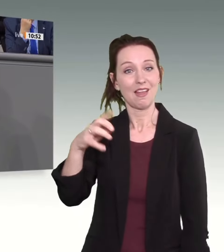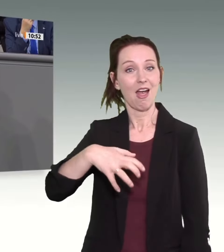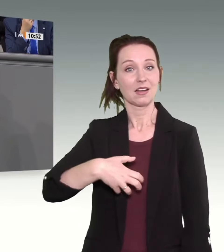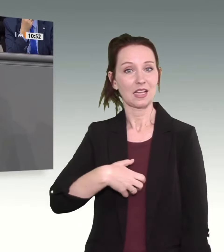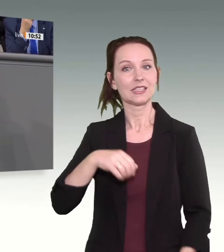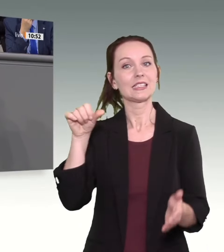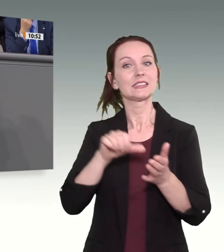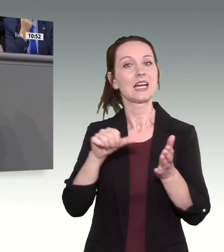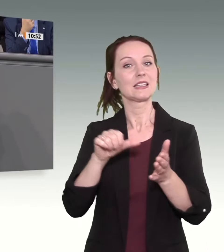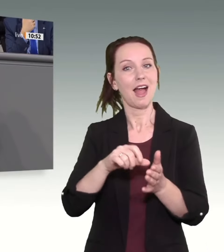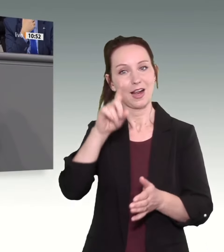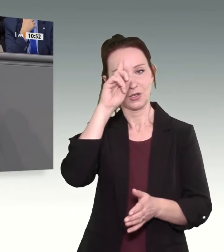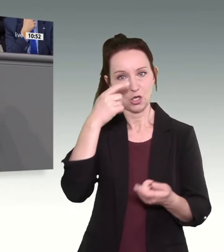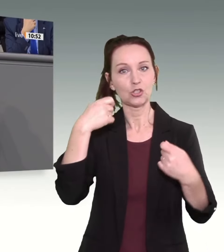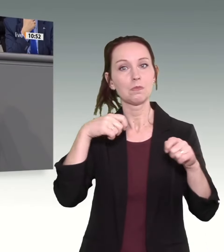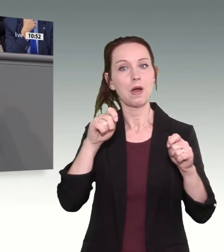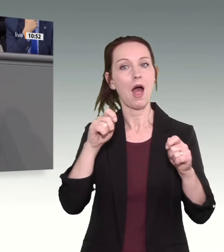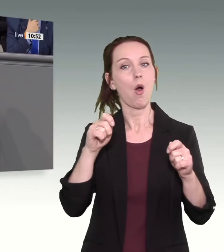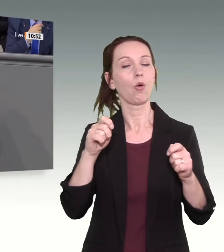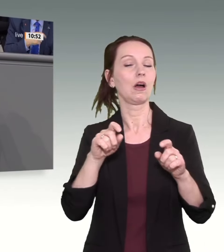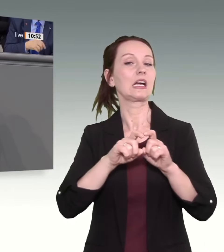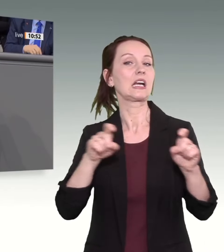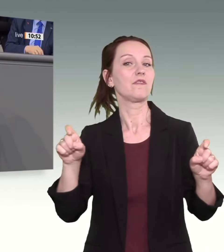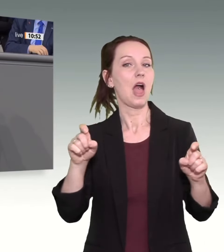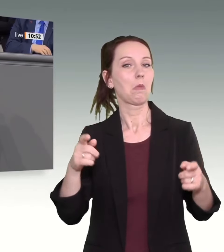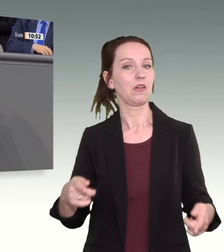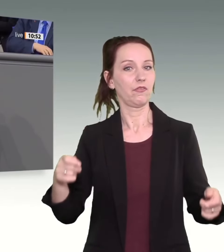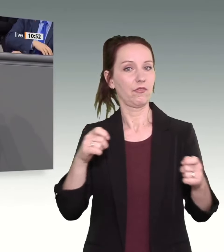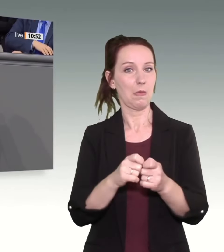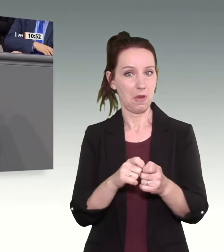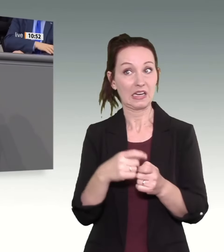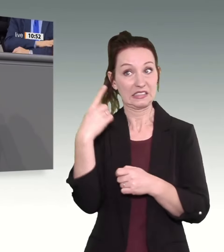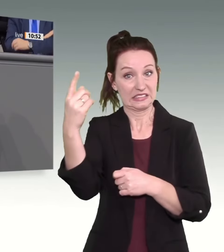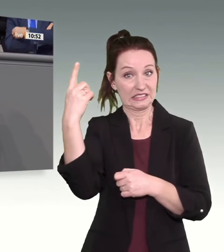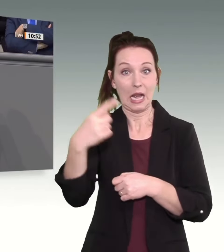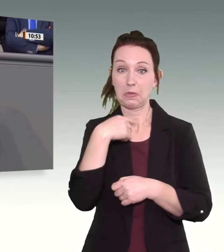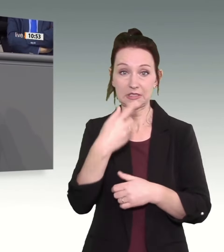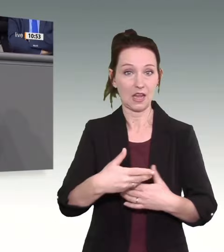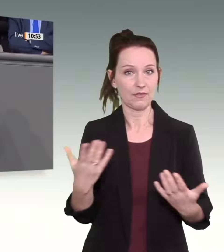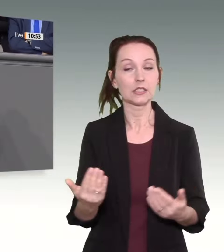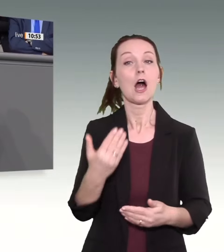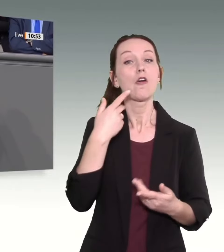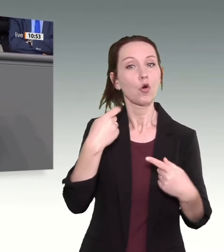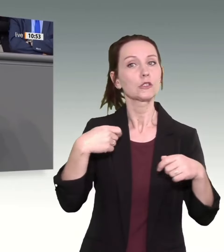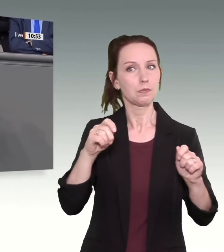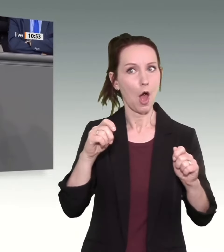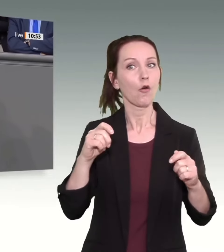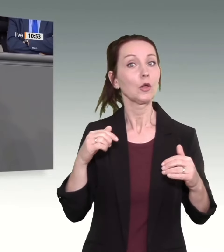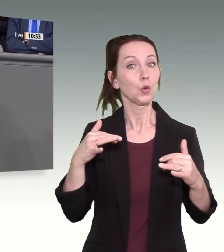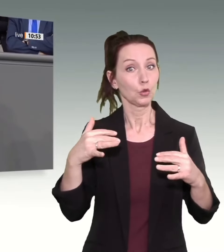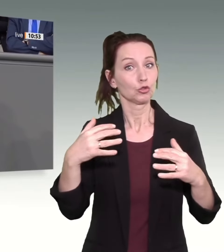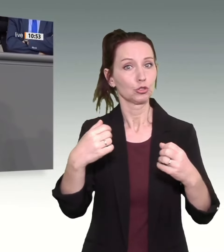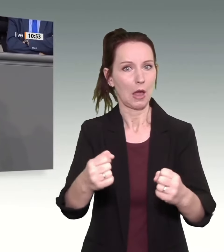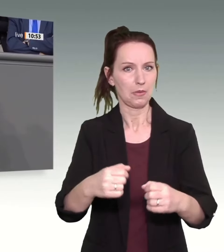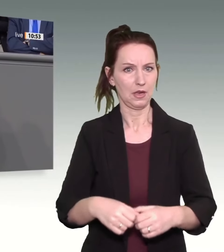stabilisiert sich. Entweder ist es ignorant oder der Kanzler